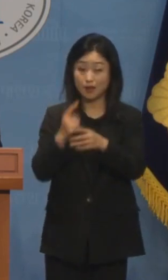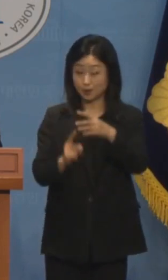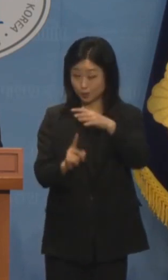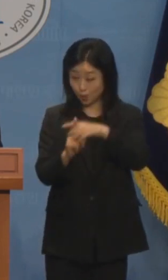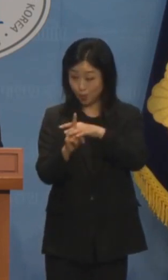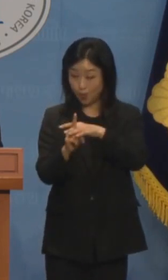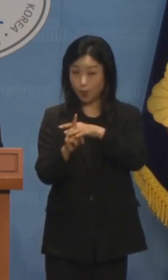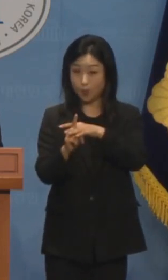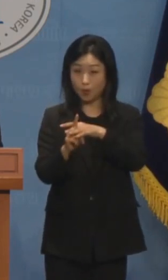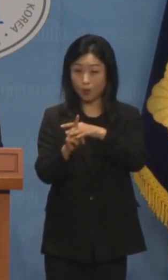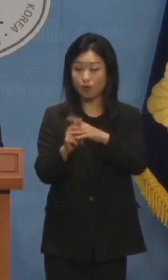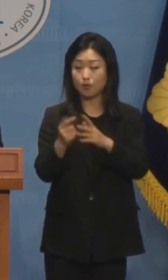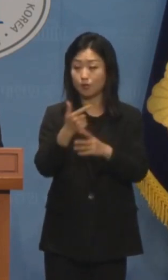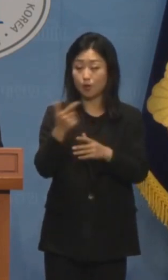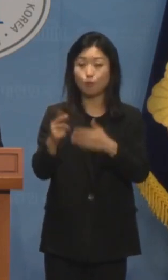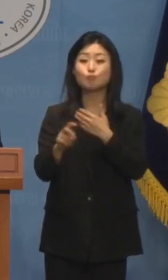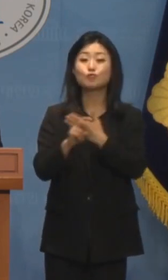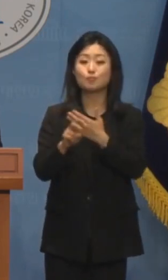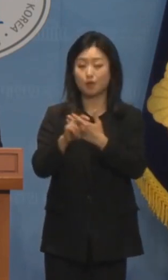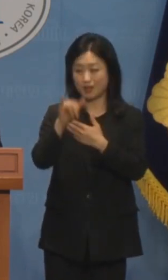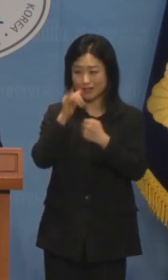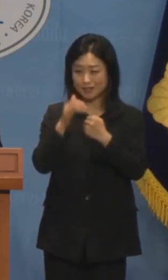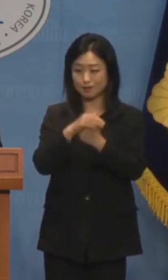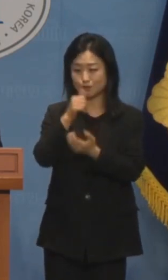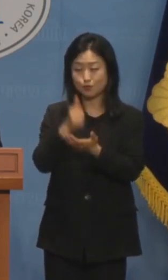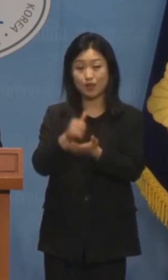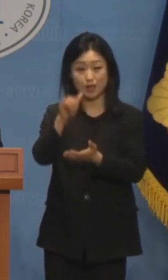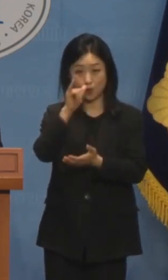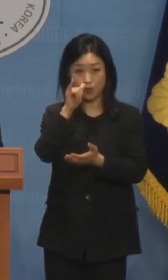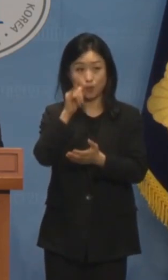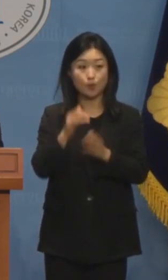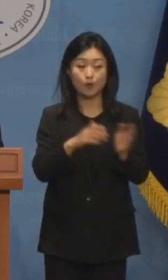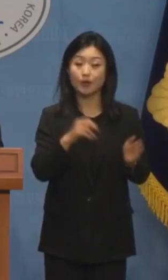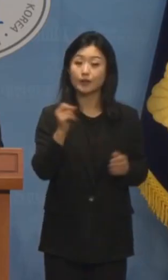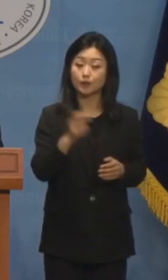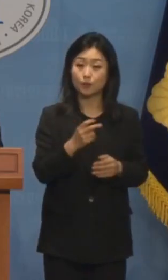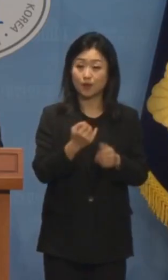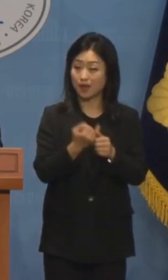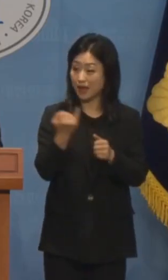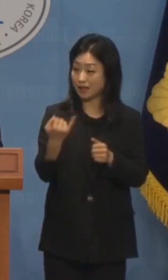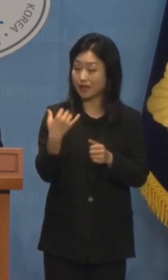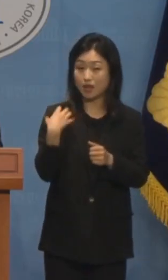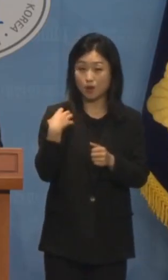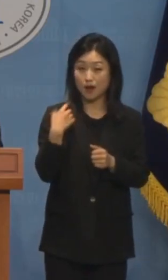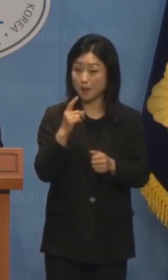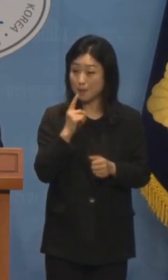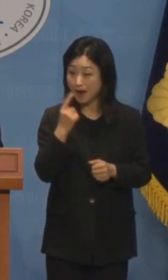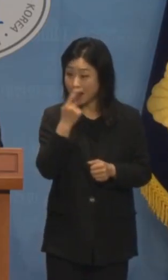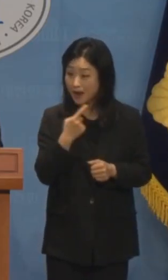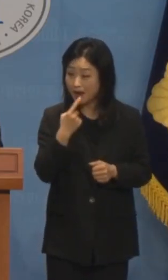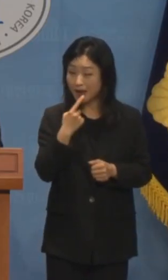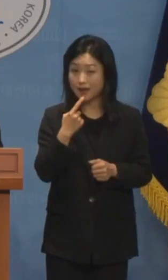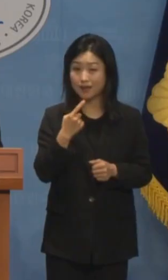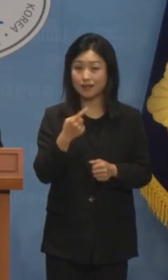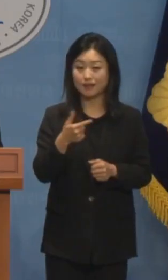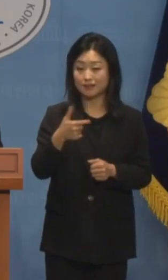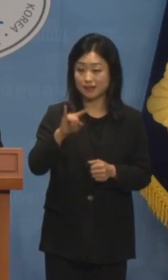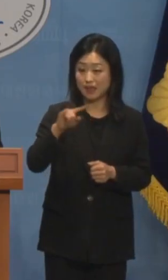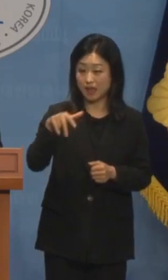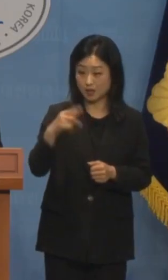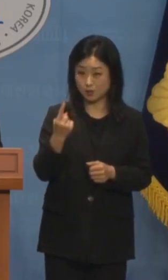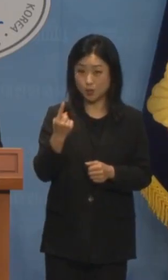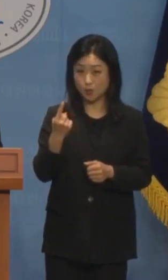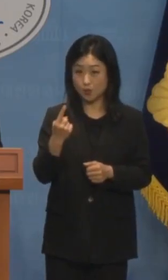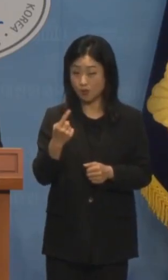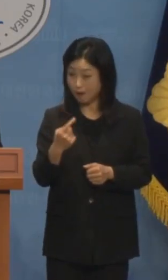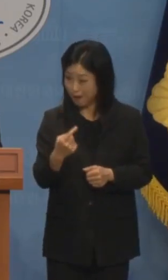돋보여서 죄가 됩니다. 왜냐? 불법이 거기에 있기 때문이죠. 그리고 아내로서만 역할을 하겠다, 조용한 내조만 하겠다 했는데요. 이렇게